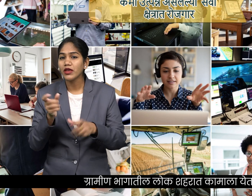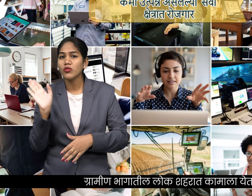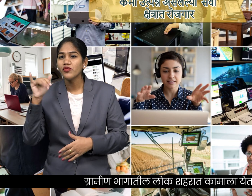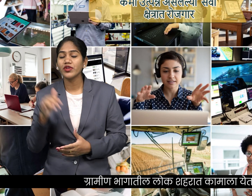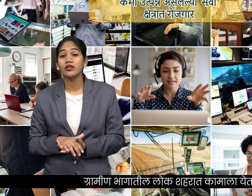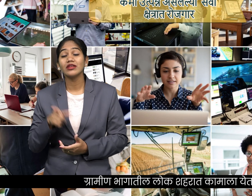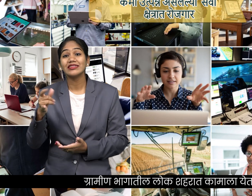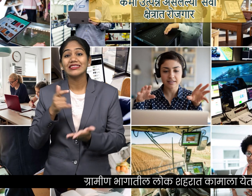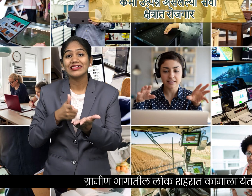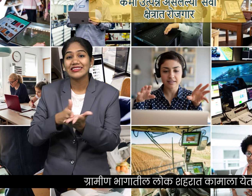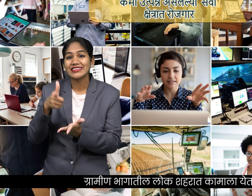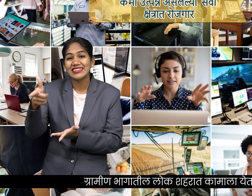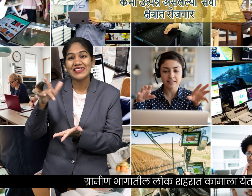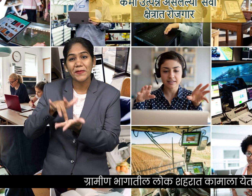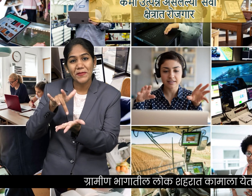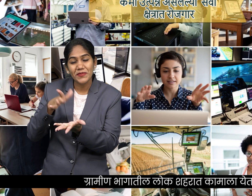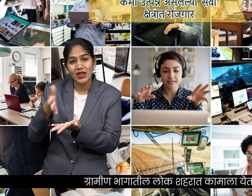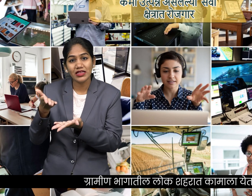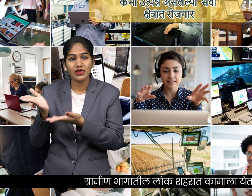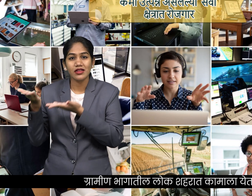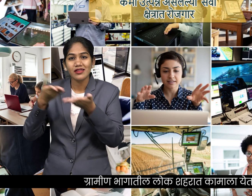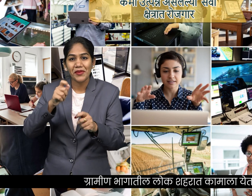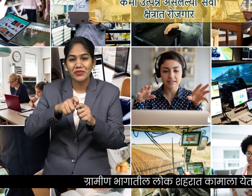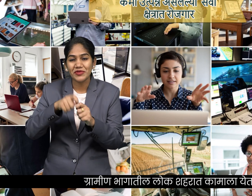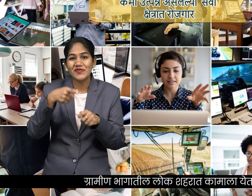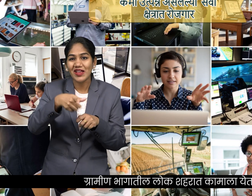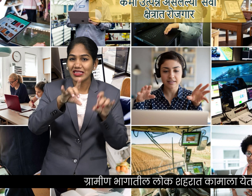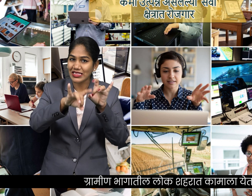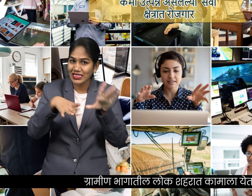ग्रामीण भागातील लोक शहरात कामाला येतात,